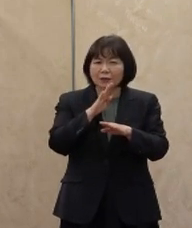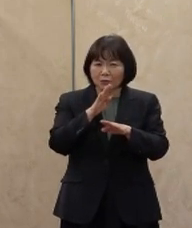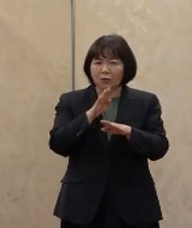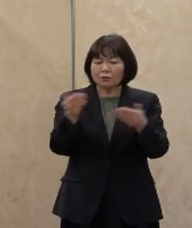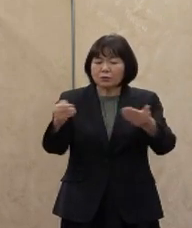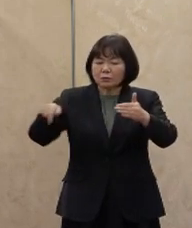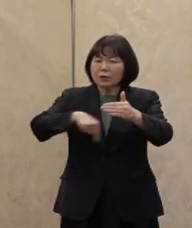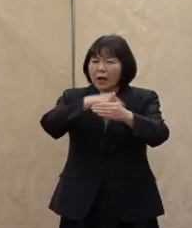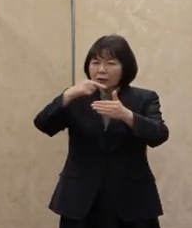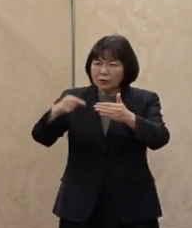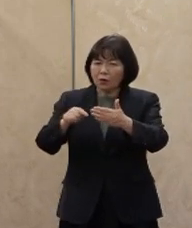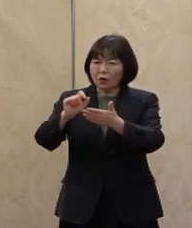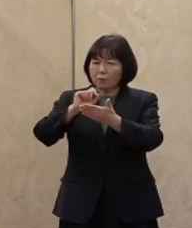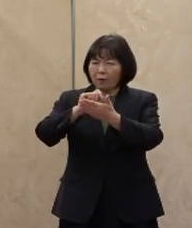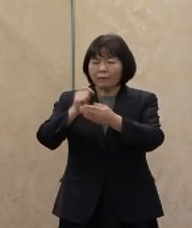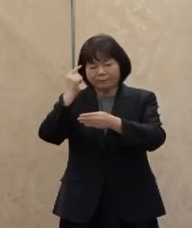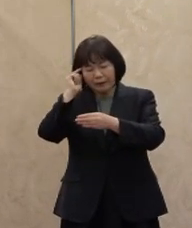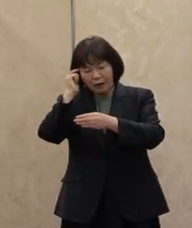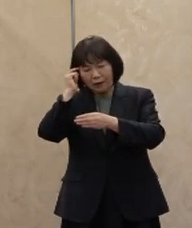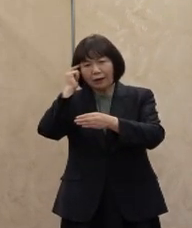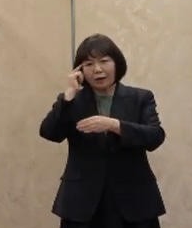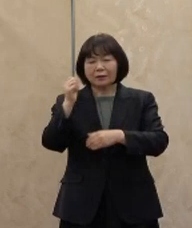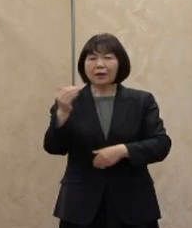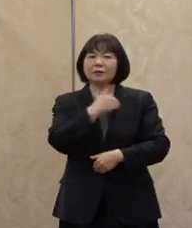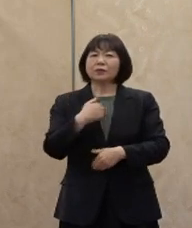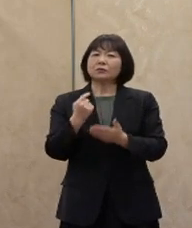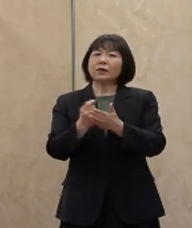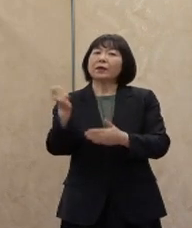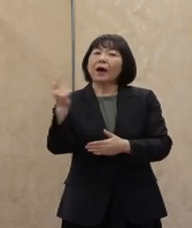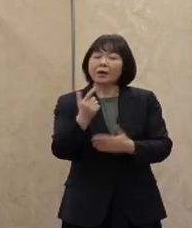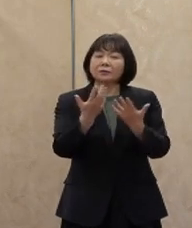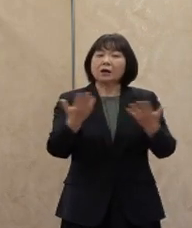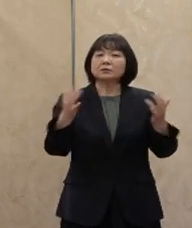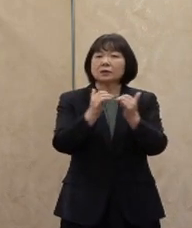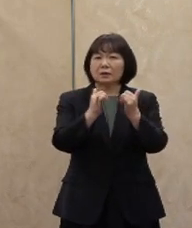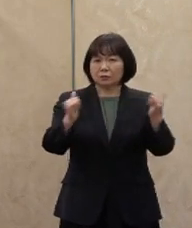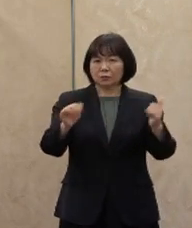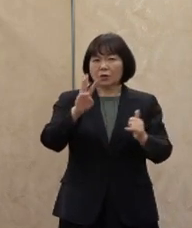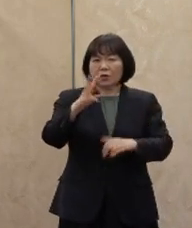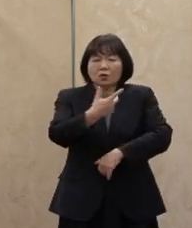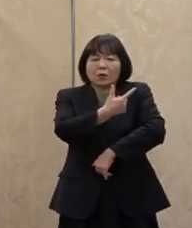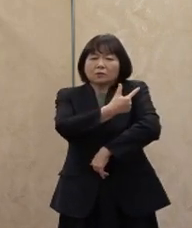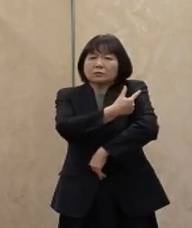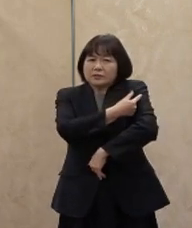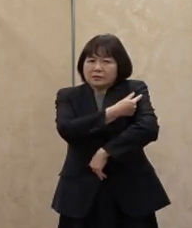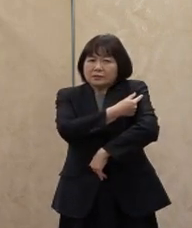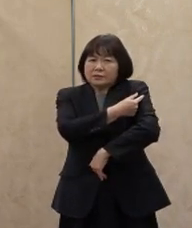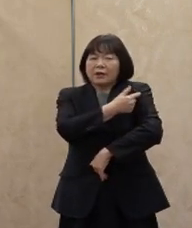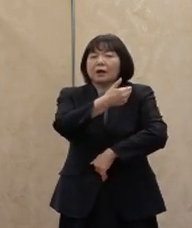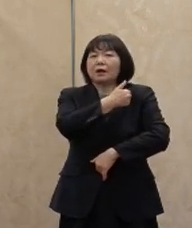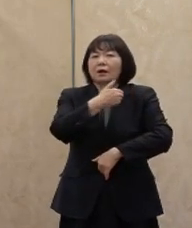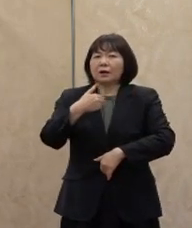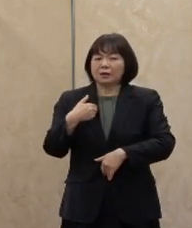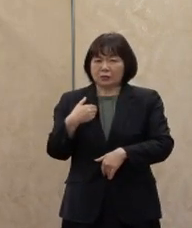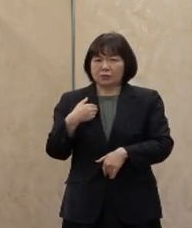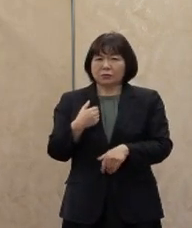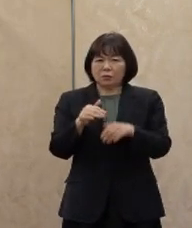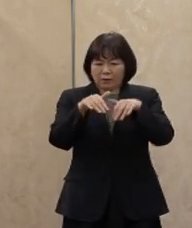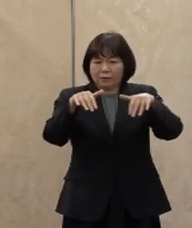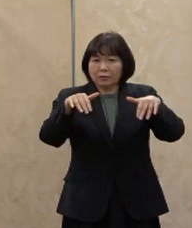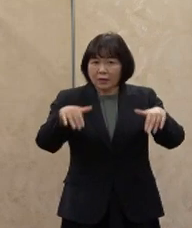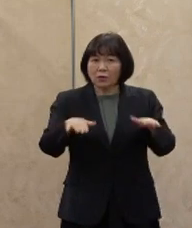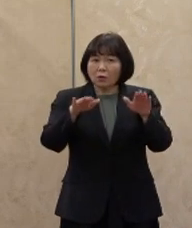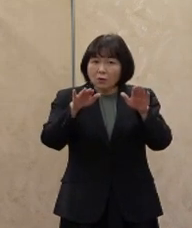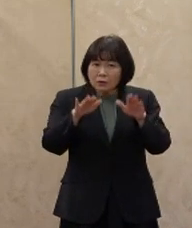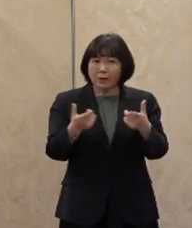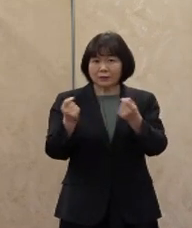って、そしてもうできるだけ早く多くの方にワクチンが行き渡るような体制を今